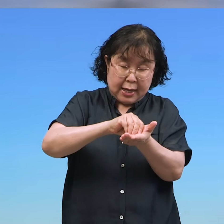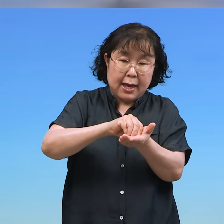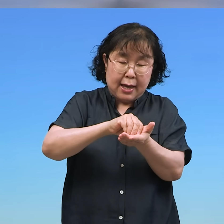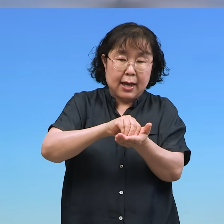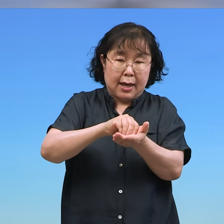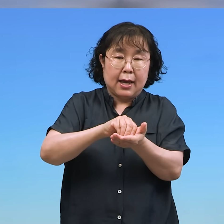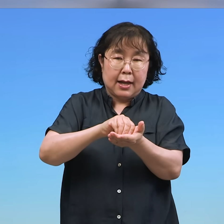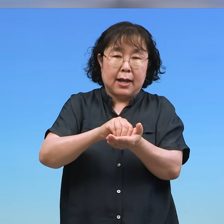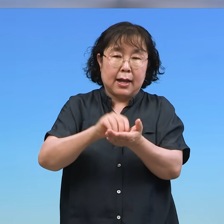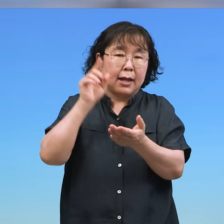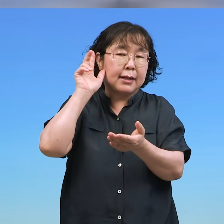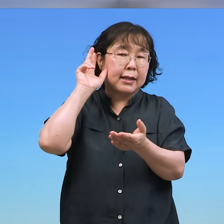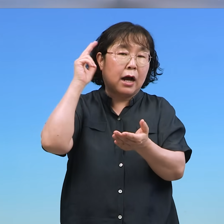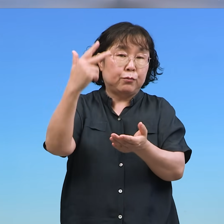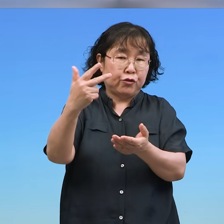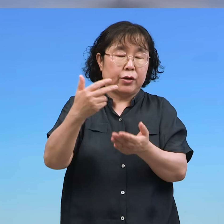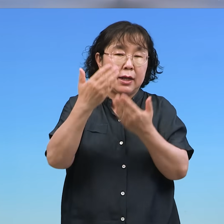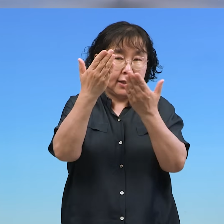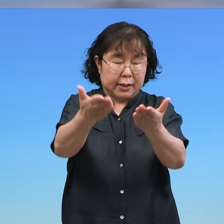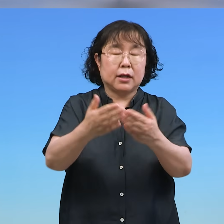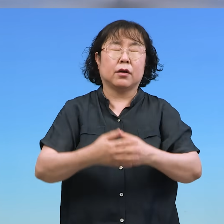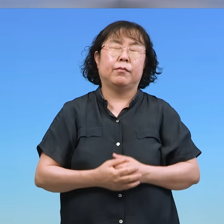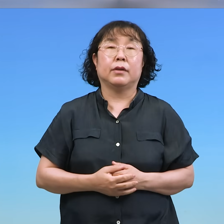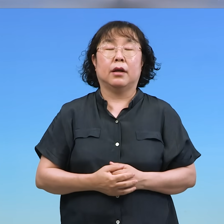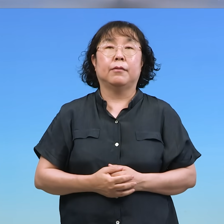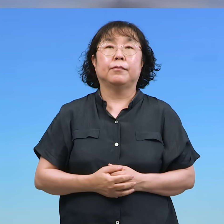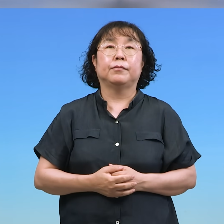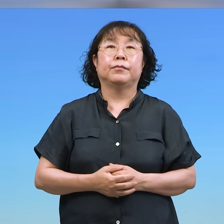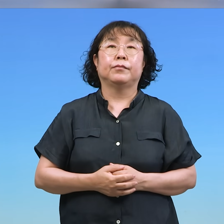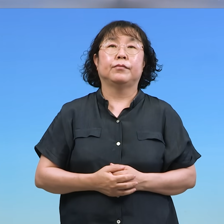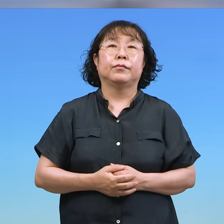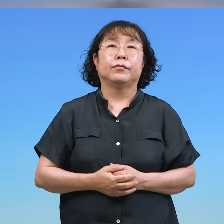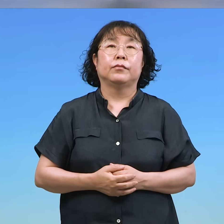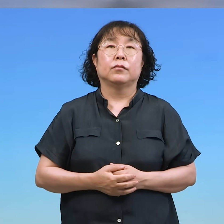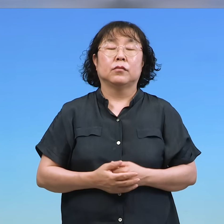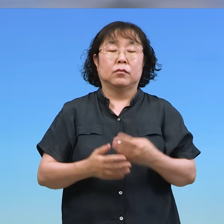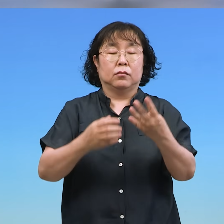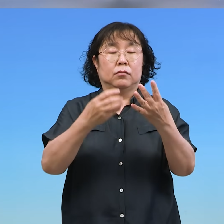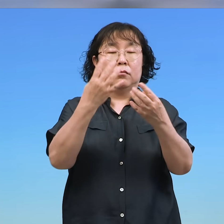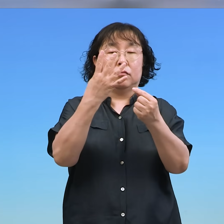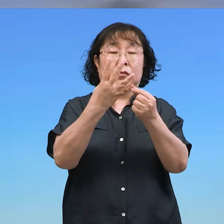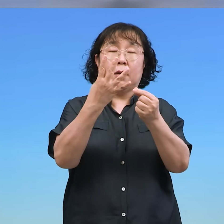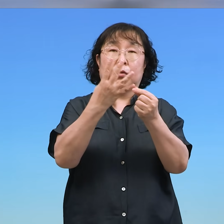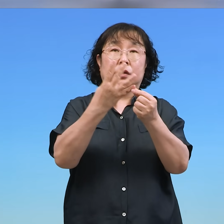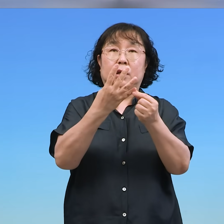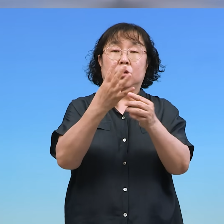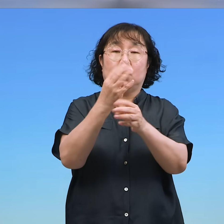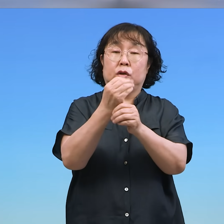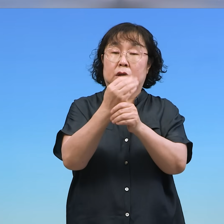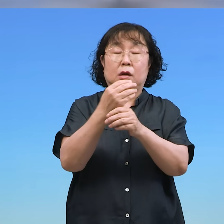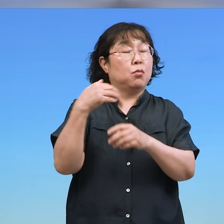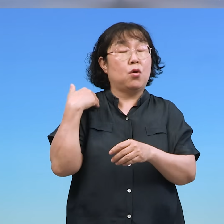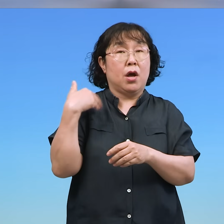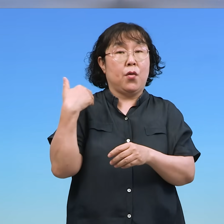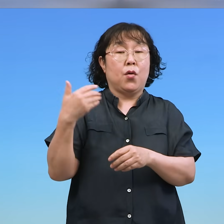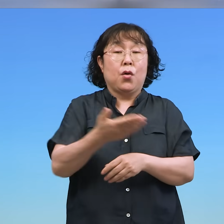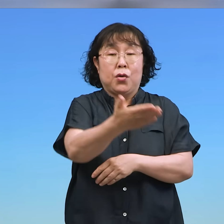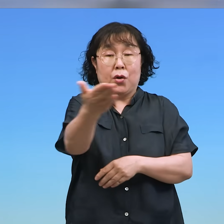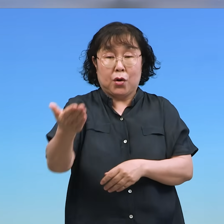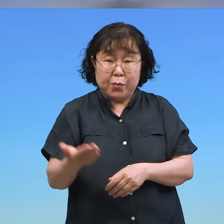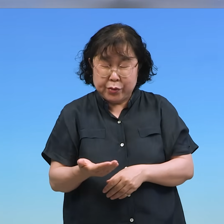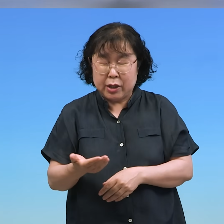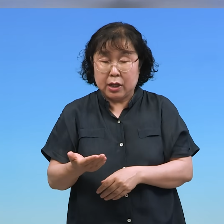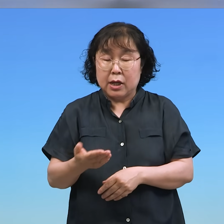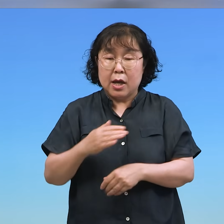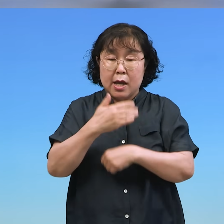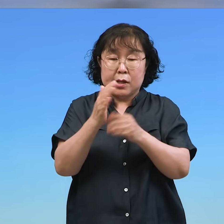나갑니다. 그럼 목사님 네 번째는 언제 도대체 합니까? 저도 모르죠. 여러분한테 달렸죠. 말씀